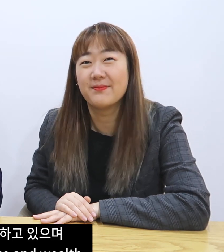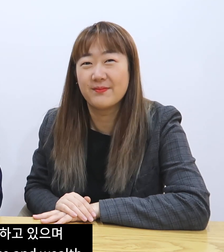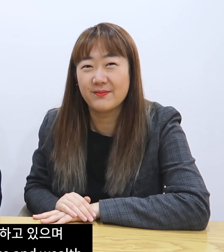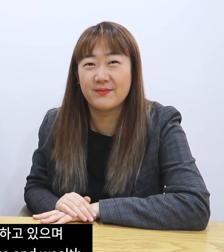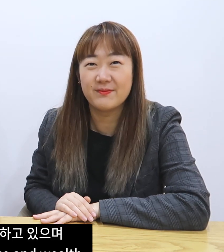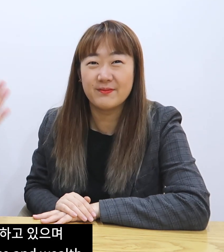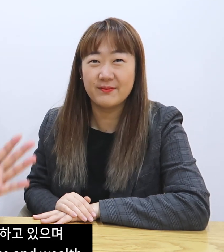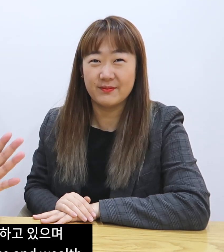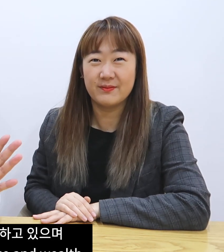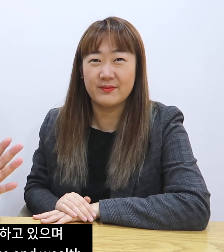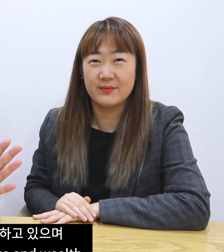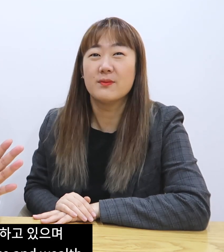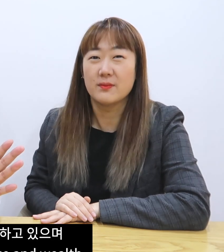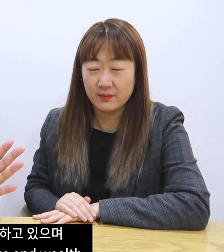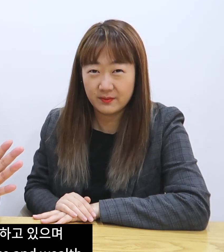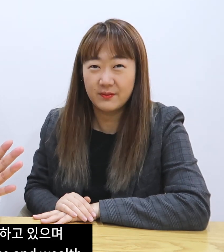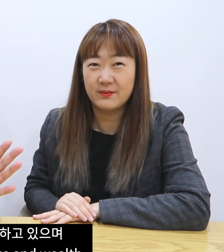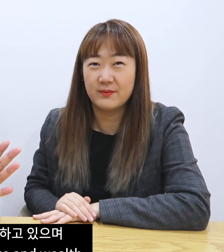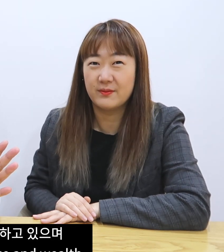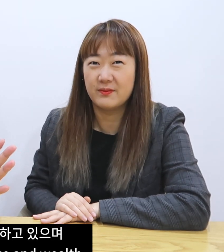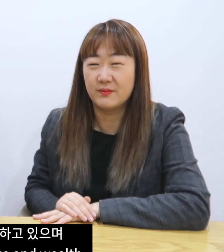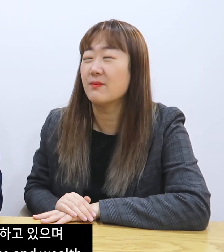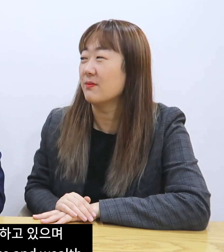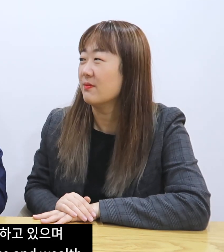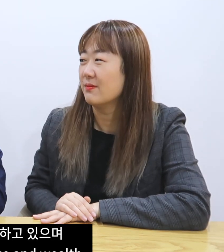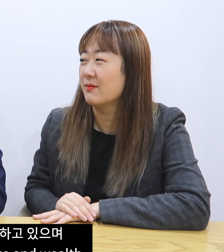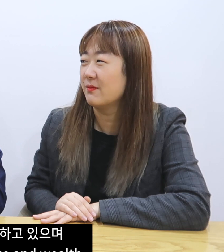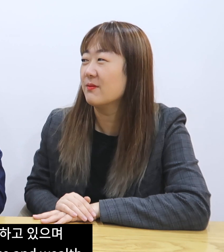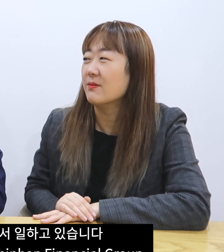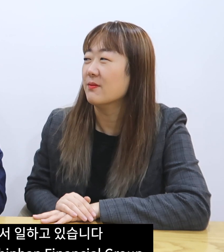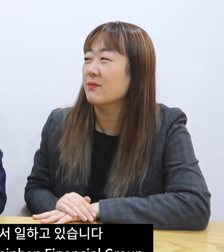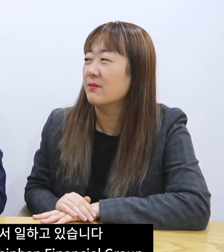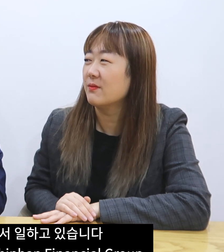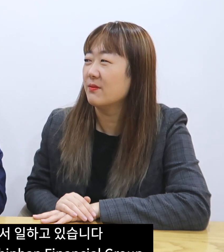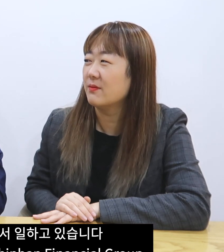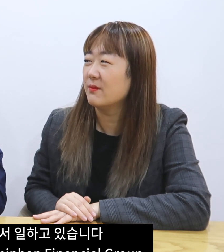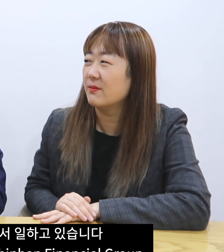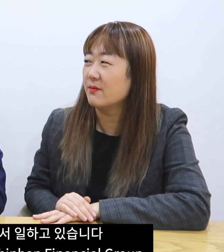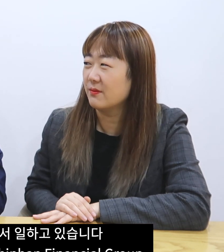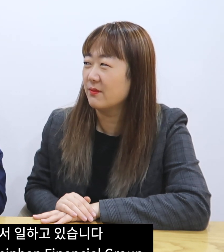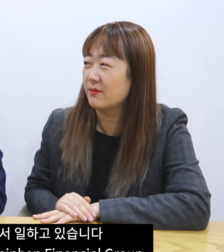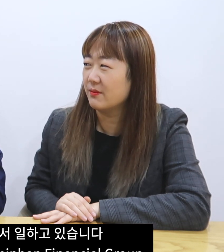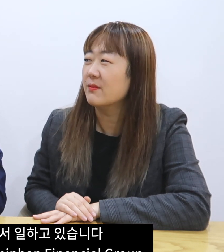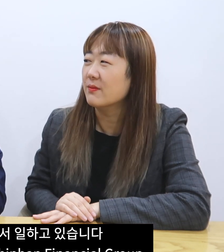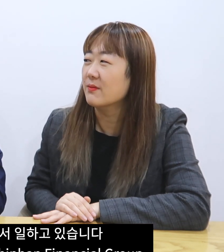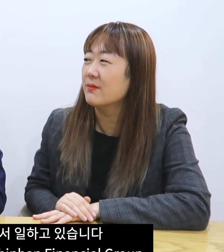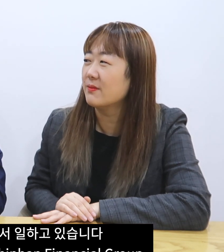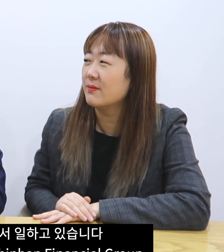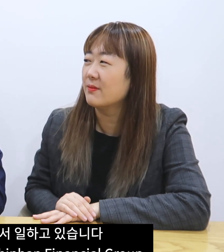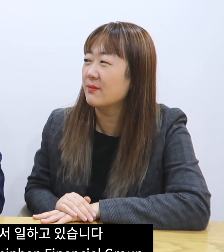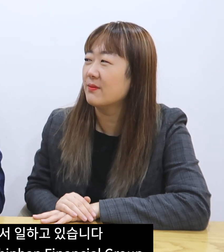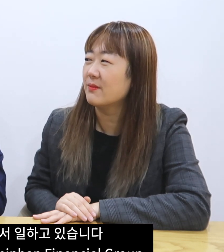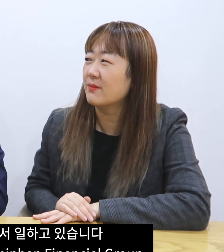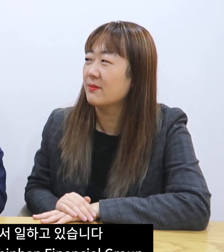현재 보험 자작가리 아구치마 진남금을 구는 오로지를 앞에서 일하고